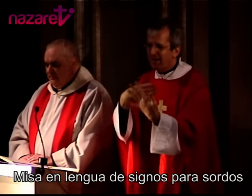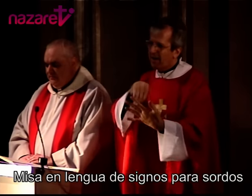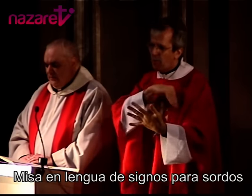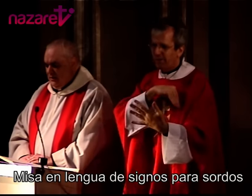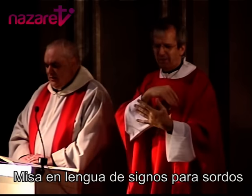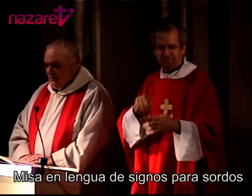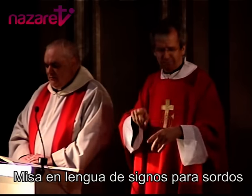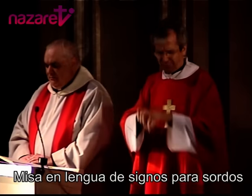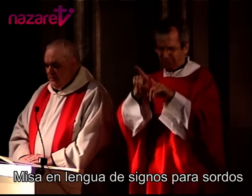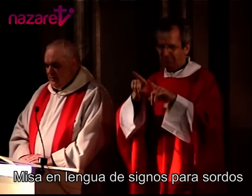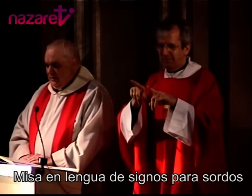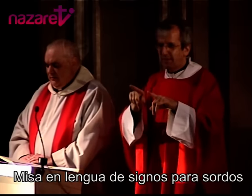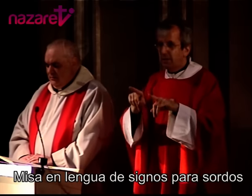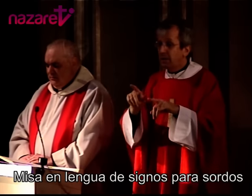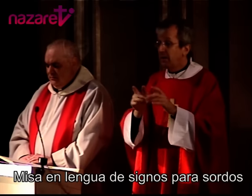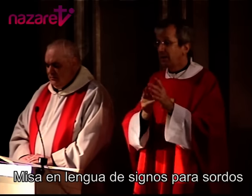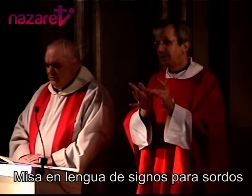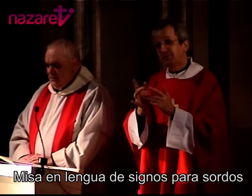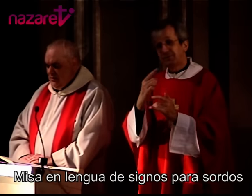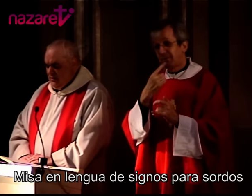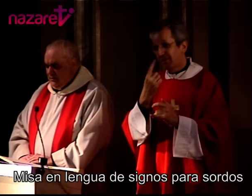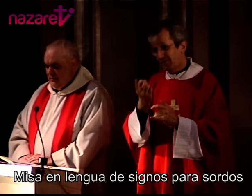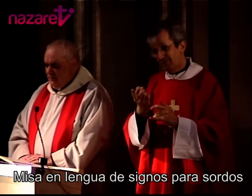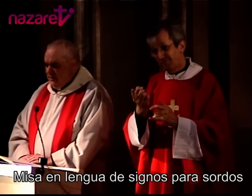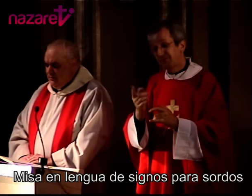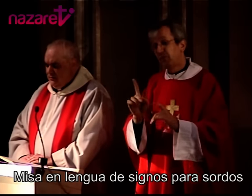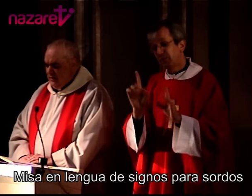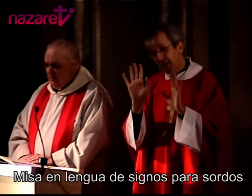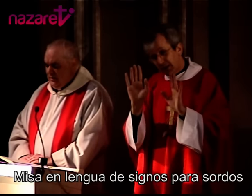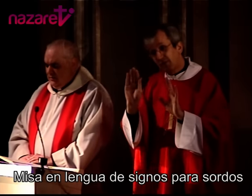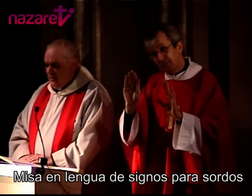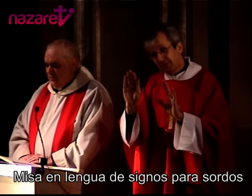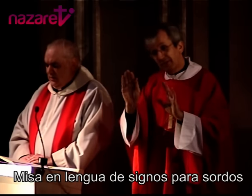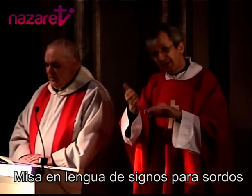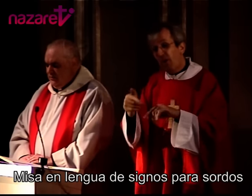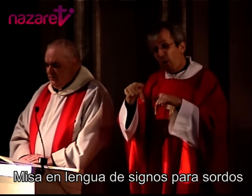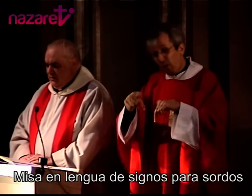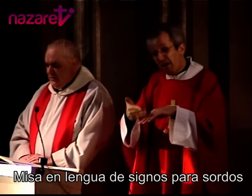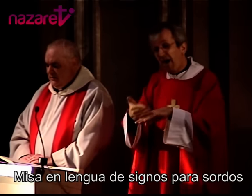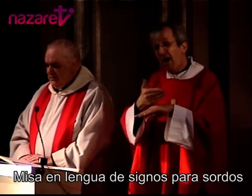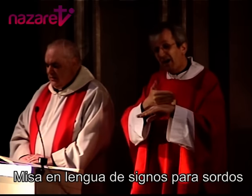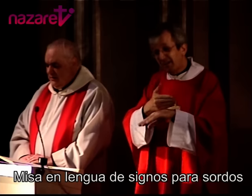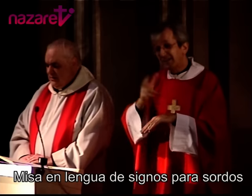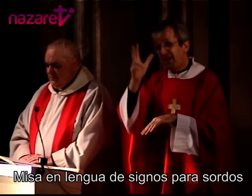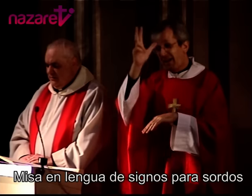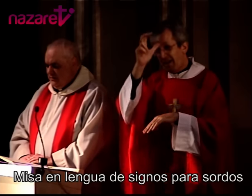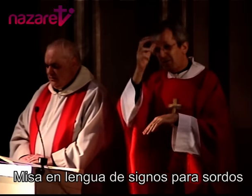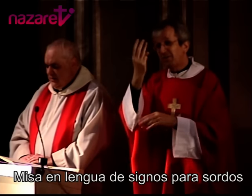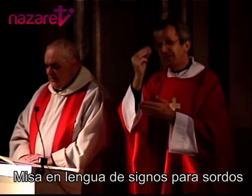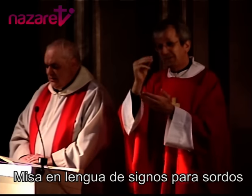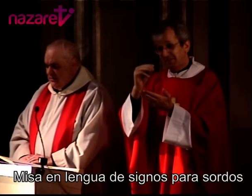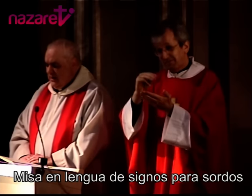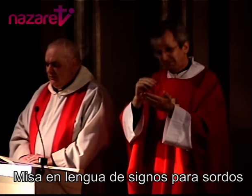muerte». Pero él le dijo: «Te digo, Pedro, que no cantará hoy el gallo antes de que tres